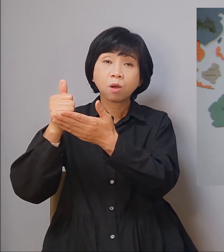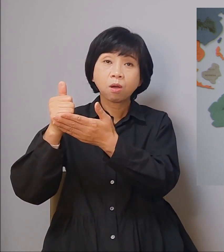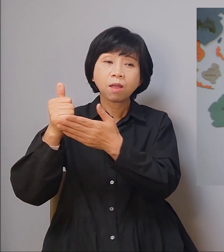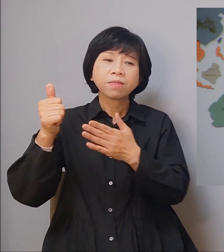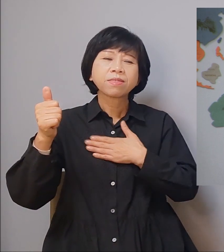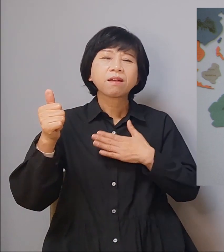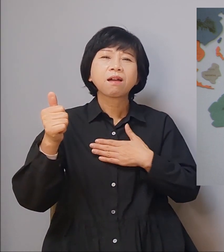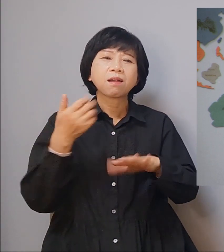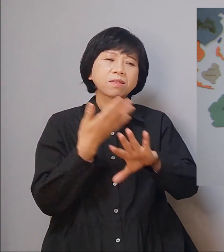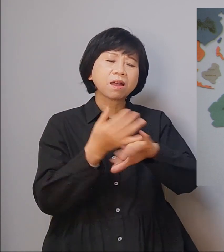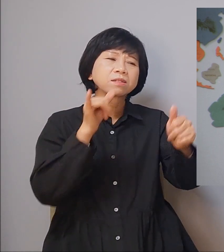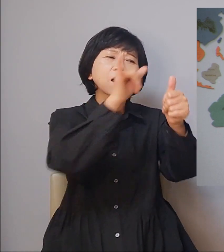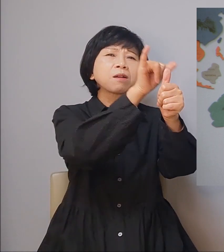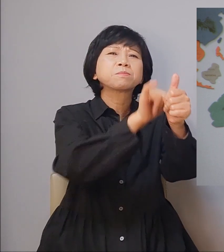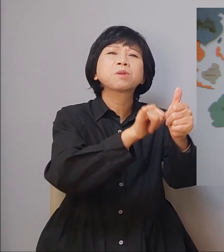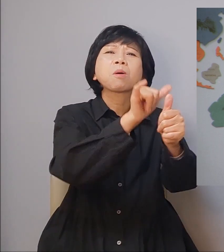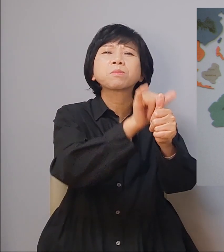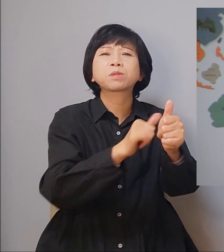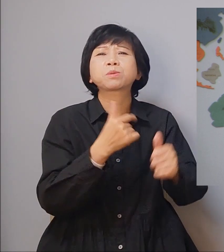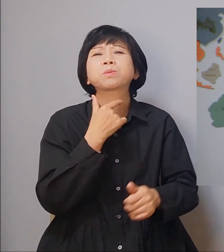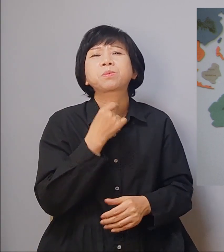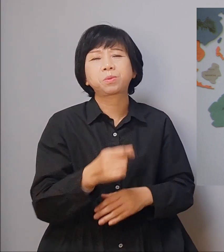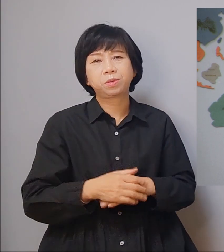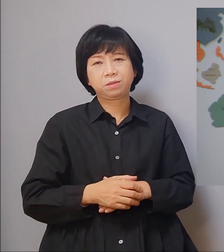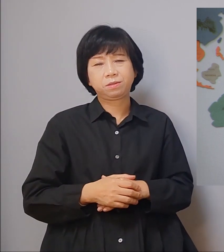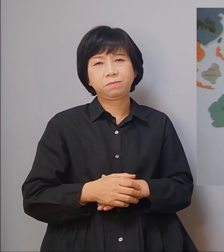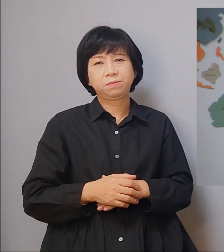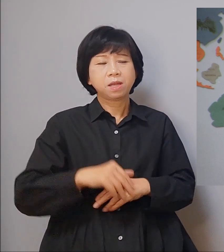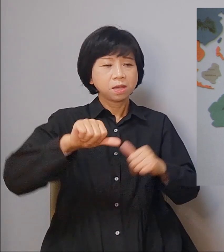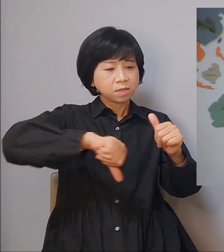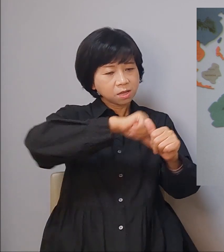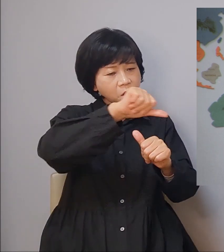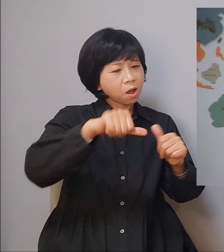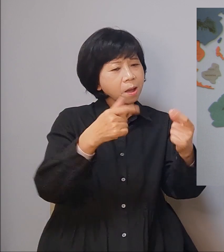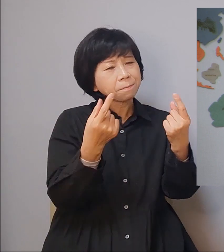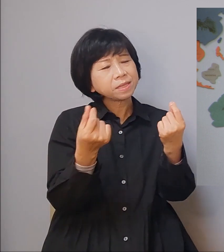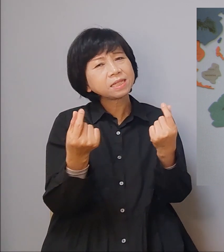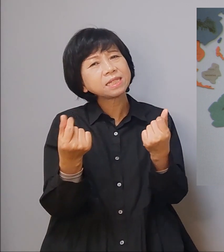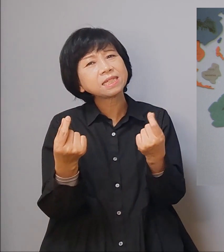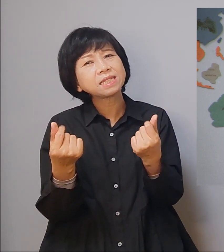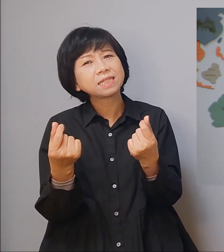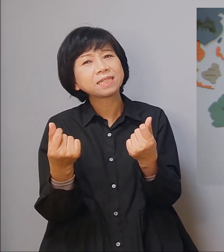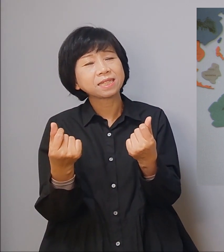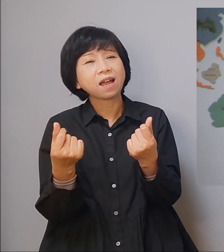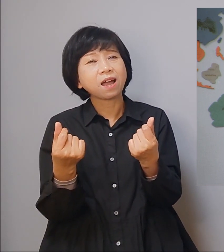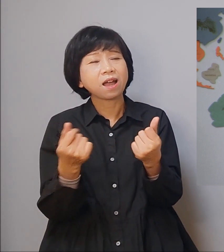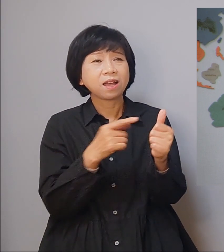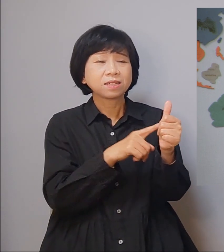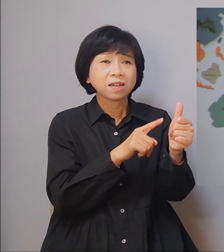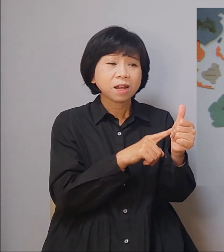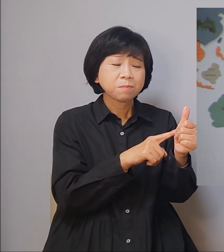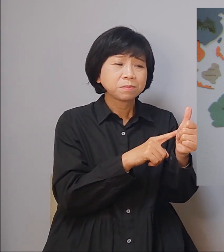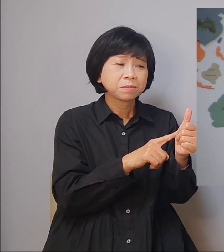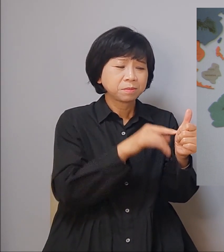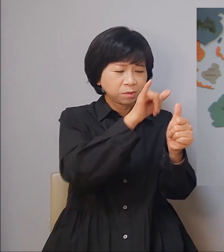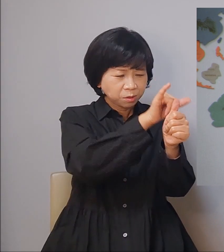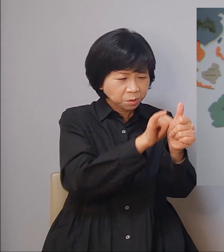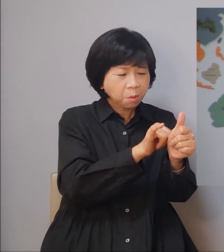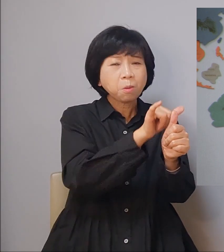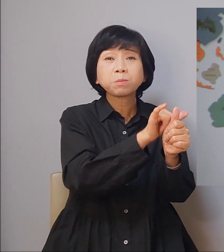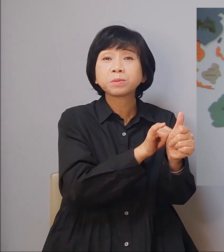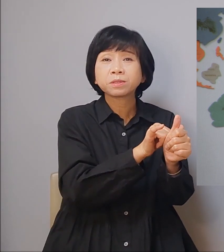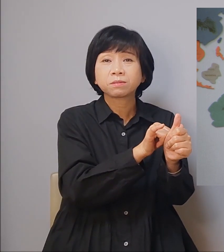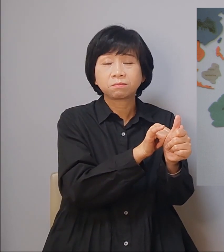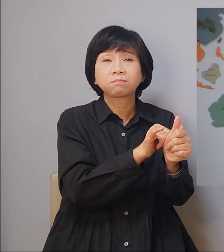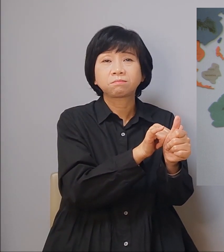보내십니다. 상황과 처지가 우리와 좀 비슷해요. 그 사람을 섬길 수 있도록 하나님이